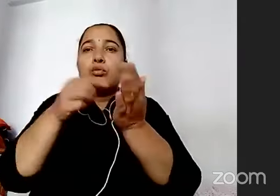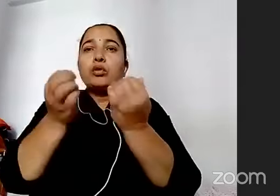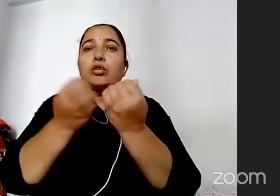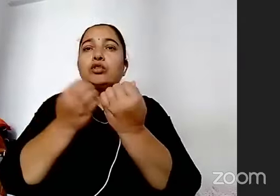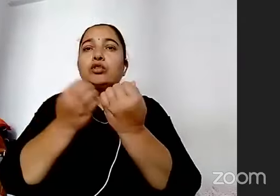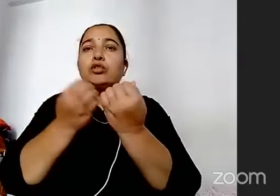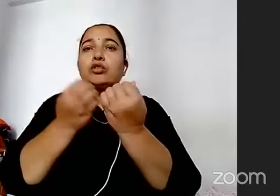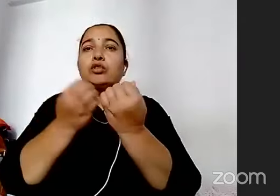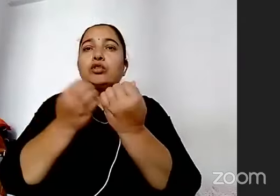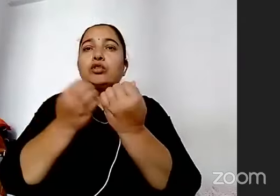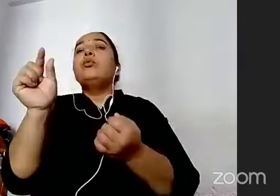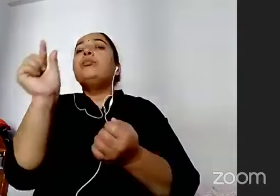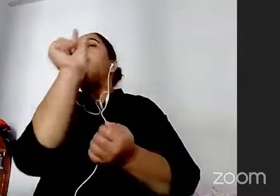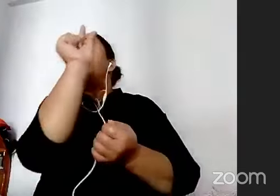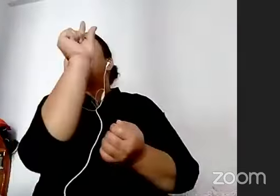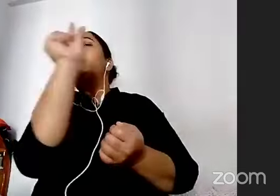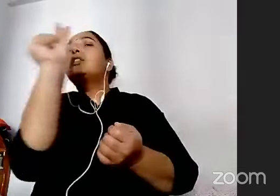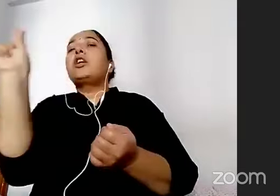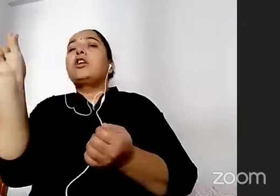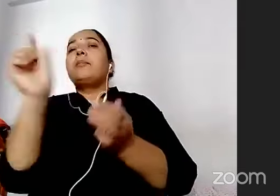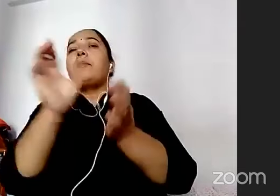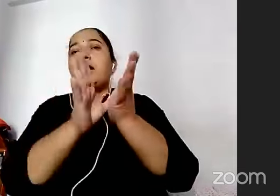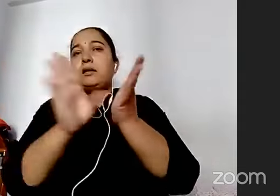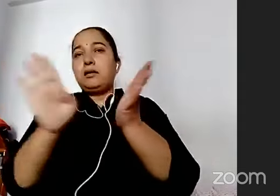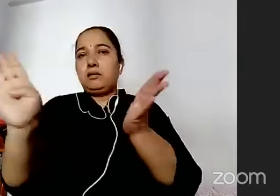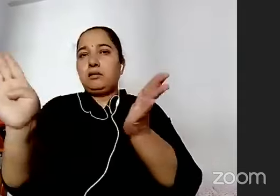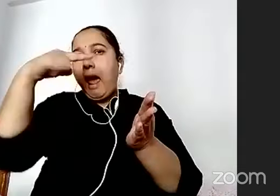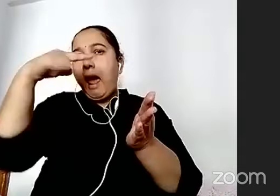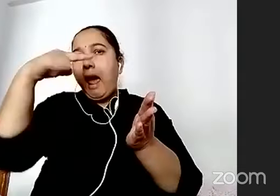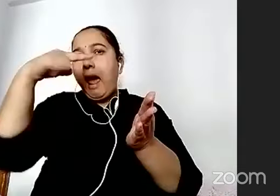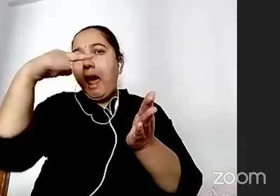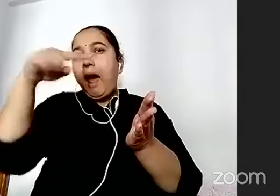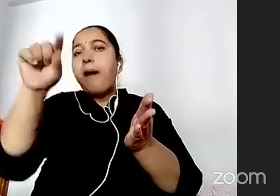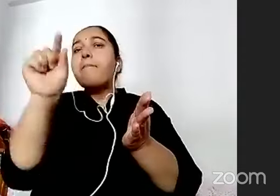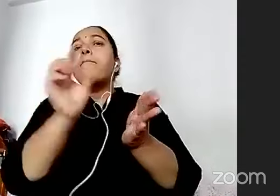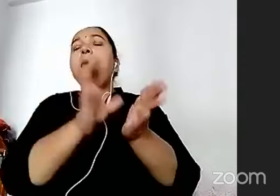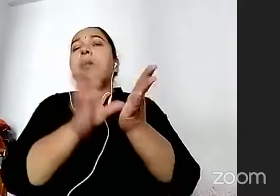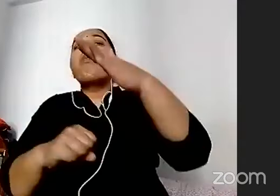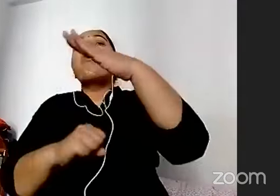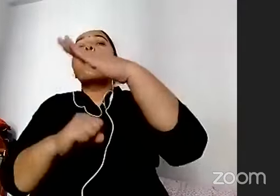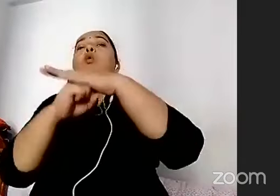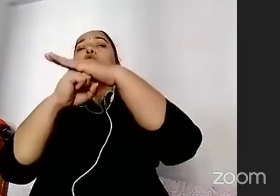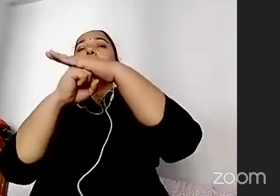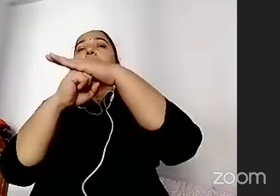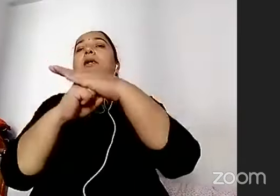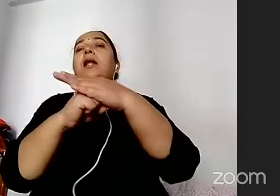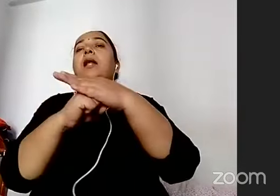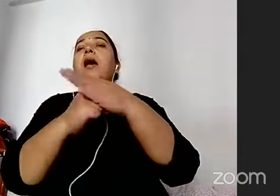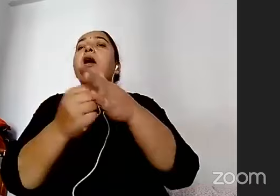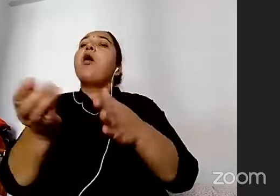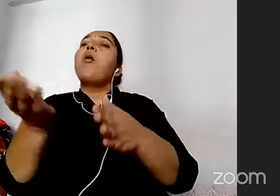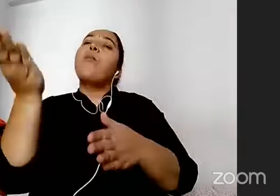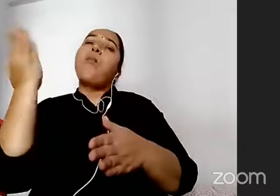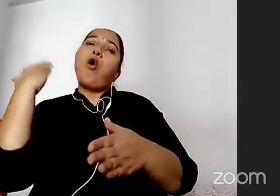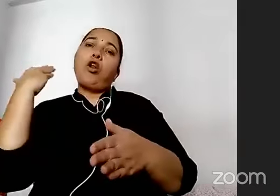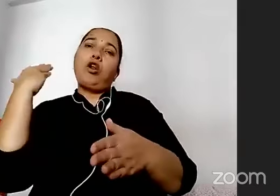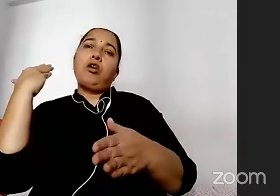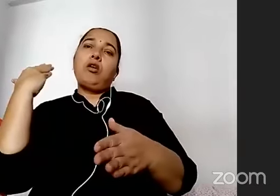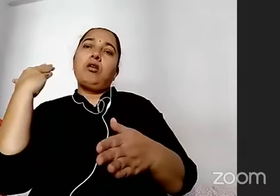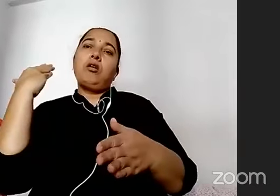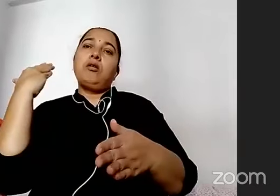सुरु गर्दाखेरि चाहिँ पहुँच भन्दा पर होइन बियन्ड भनेर भन्छौँ। Who defines that?